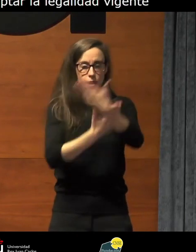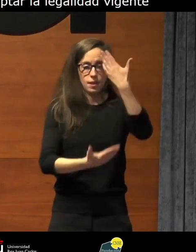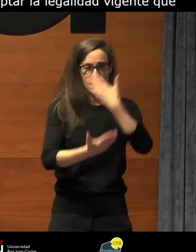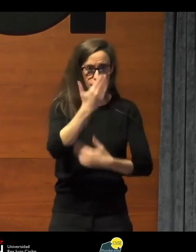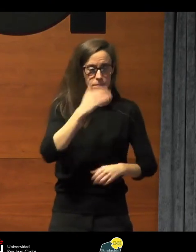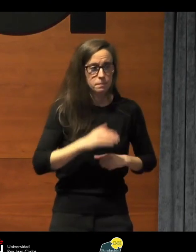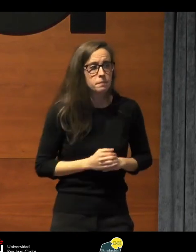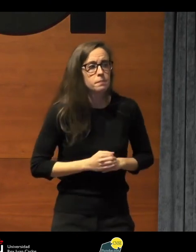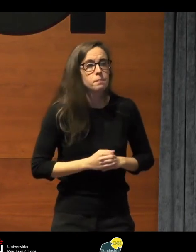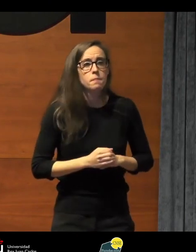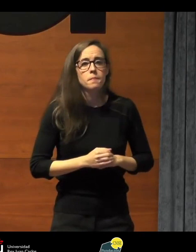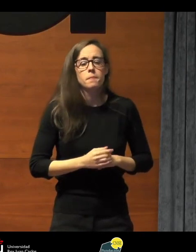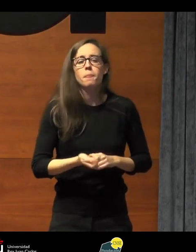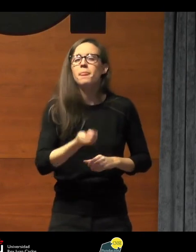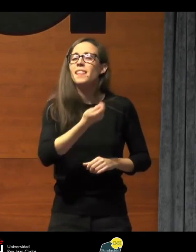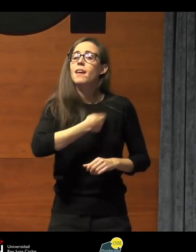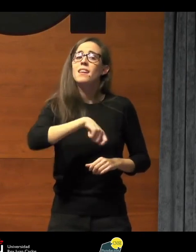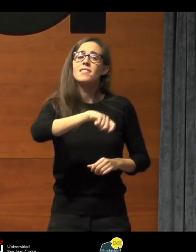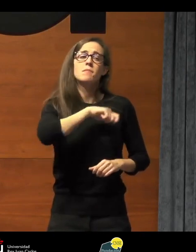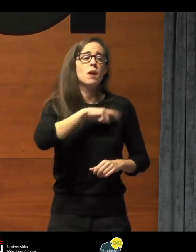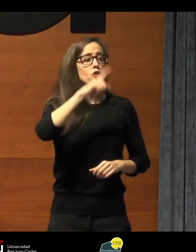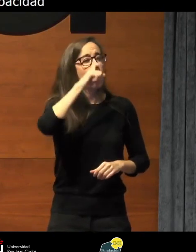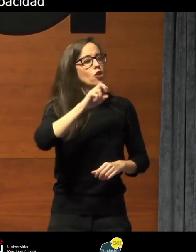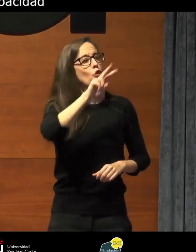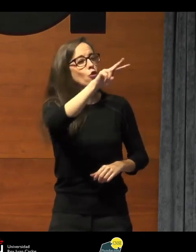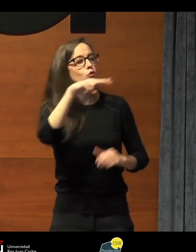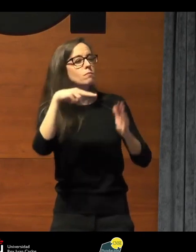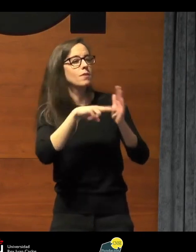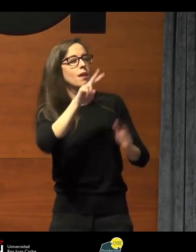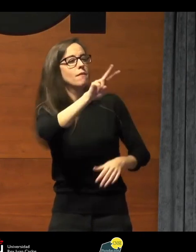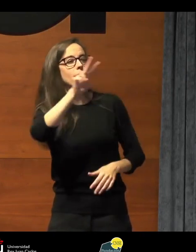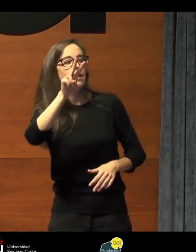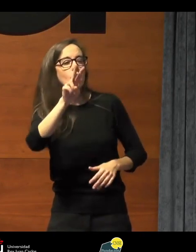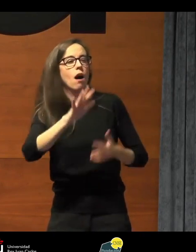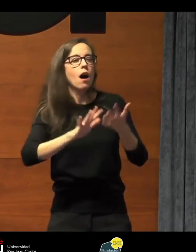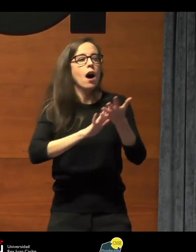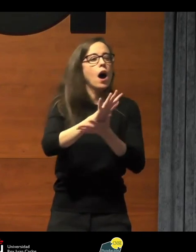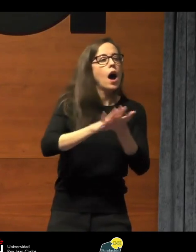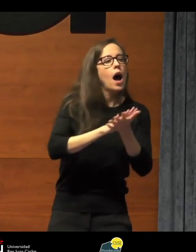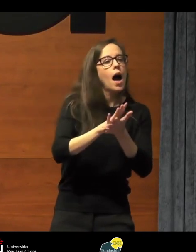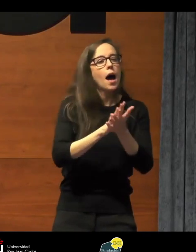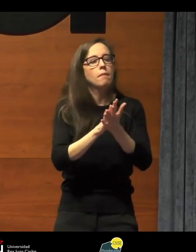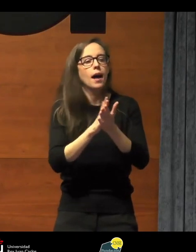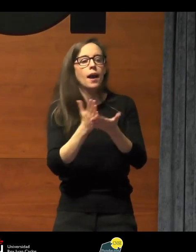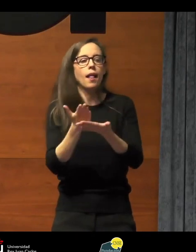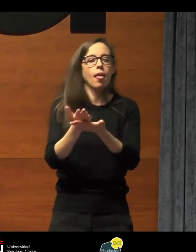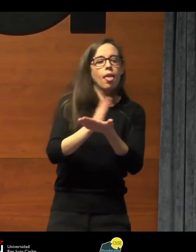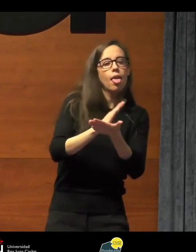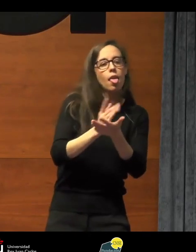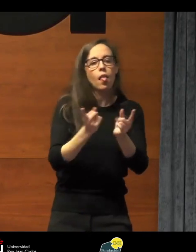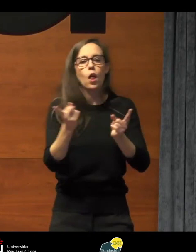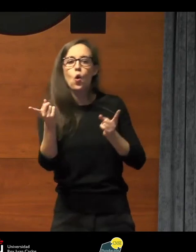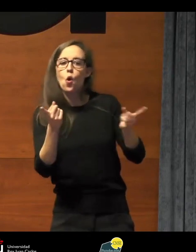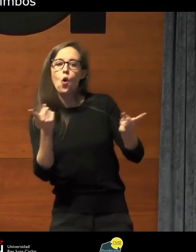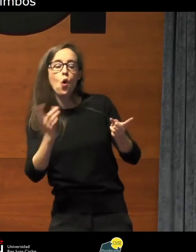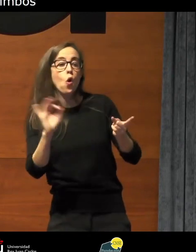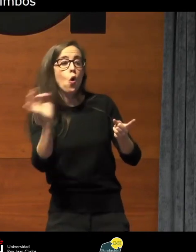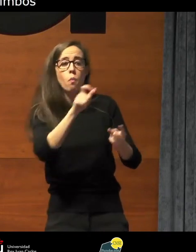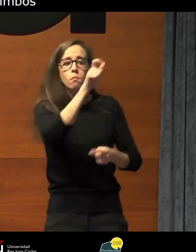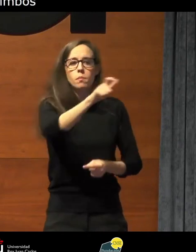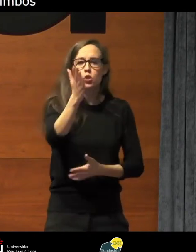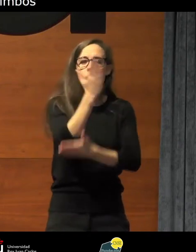de 2022 ya no existen limbos electorales, ya no se podrá esterilizar a personas con